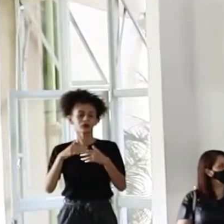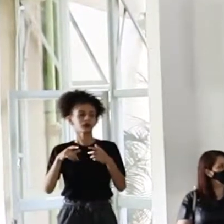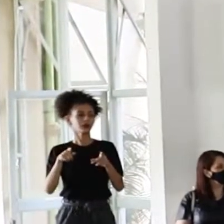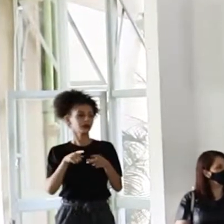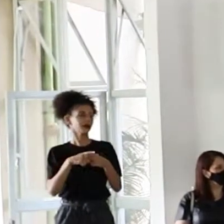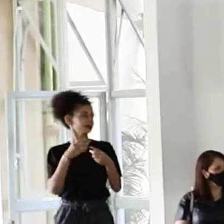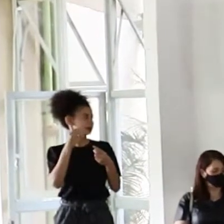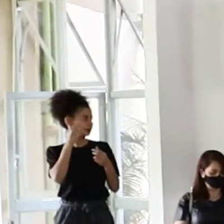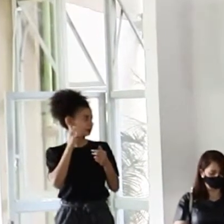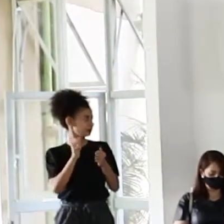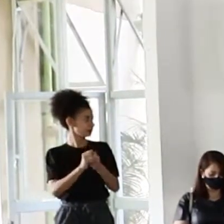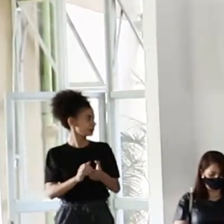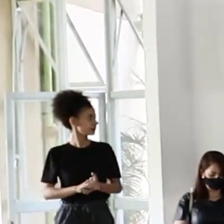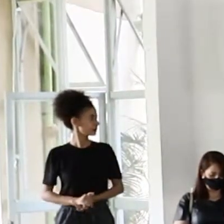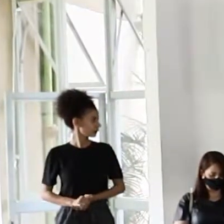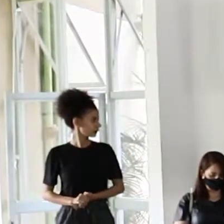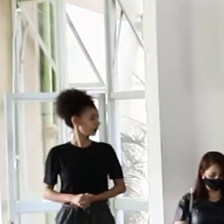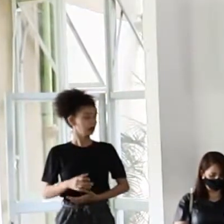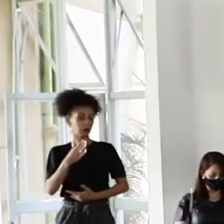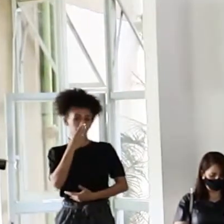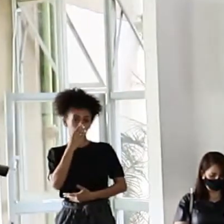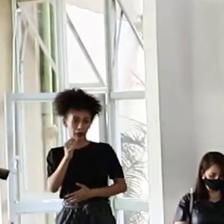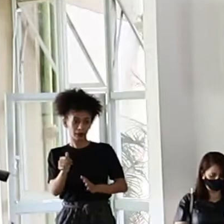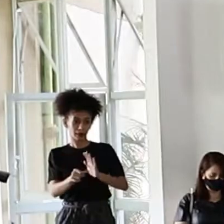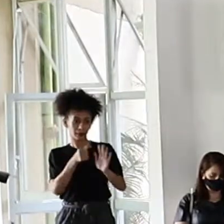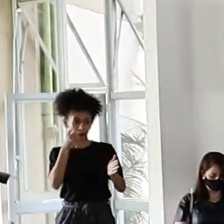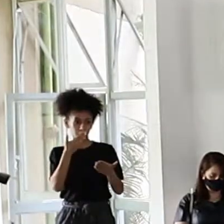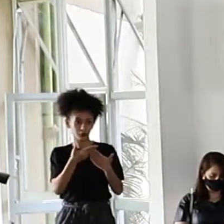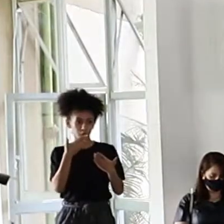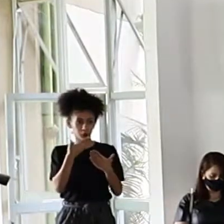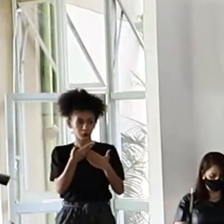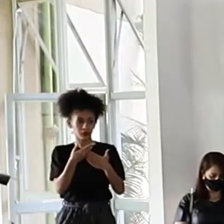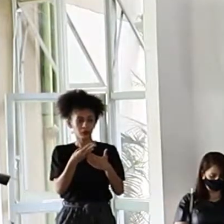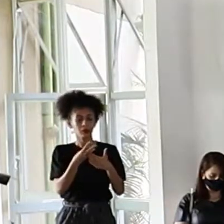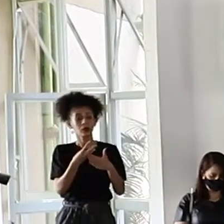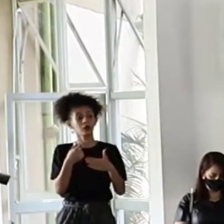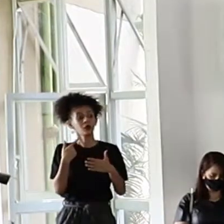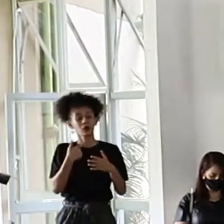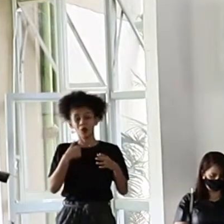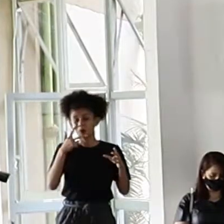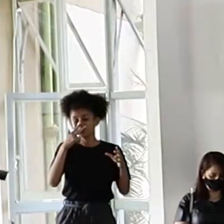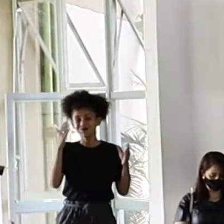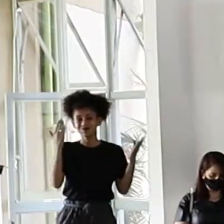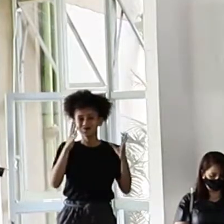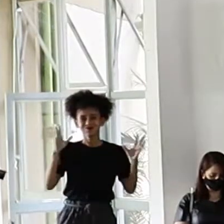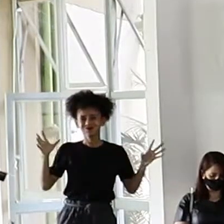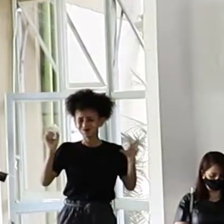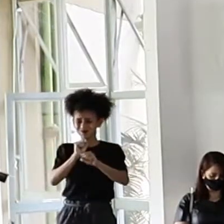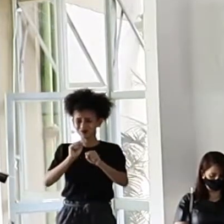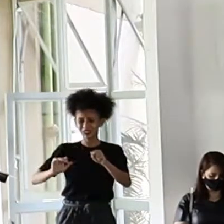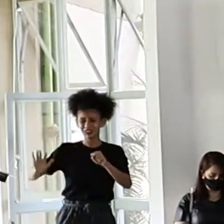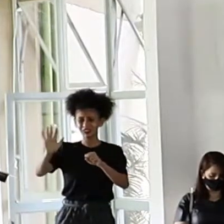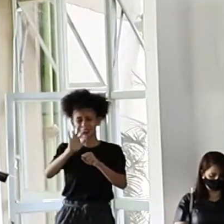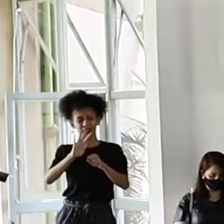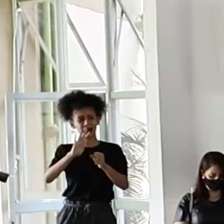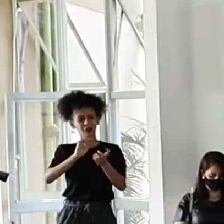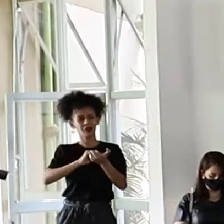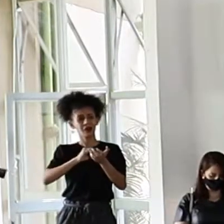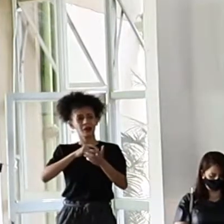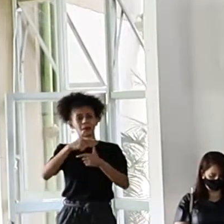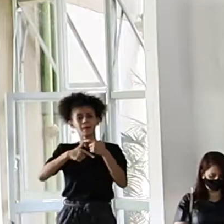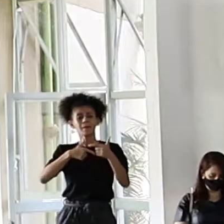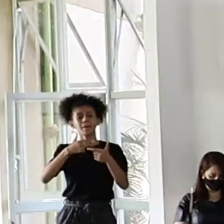escola nós temos um apagão Geral de mão de obra qualificada existente no guaraná primeira turma do Gegê